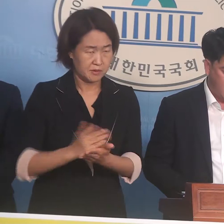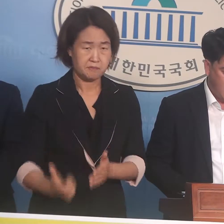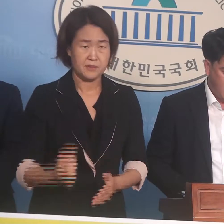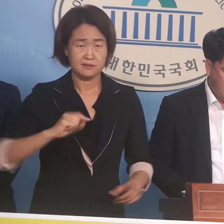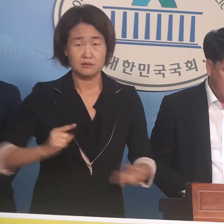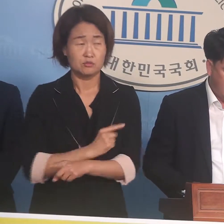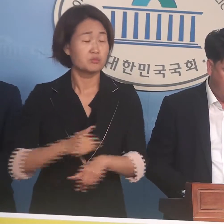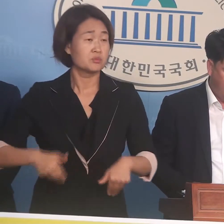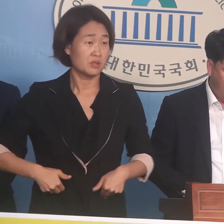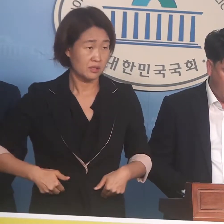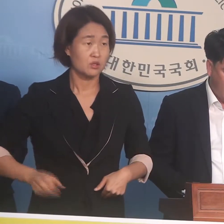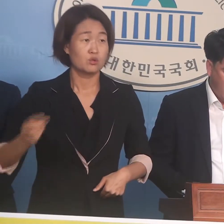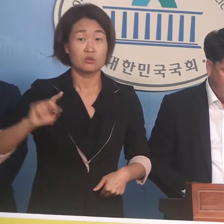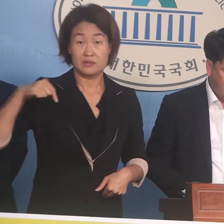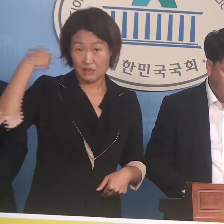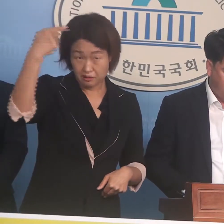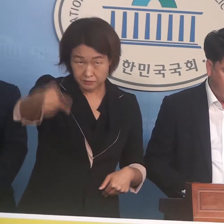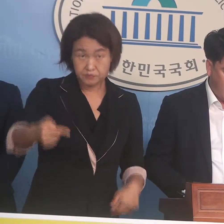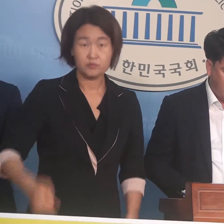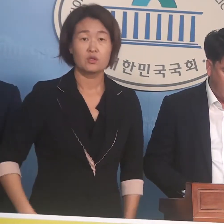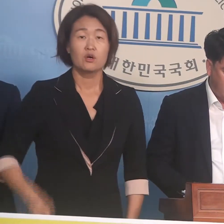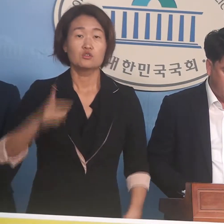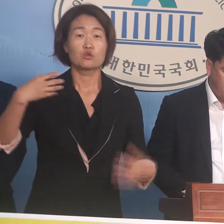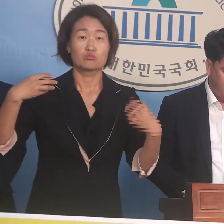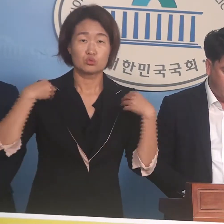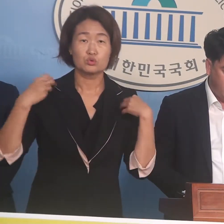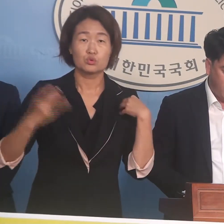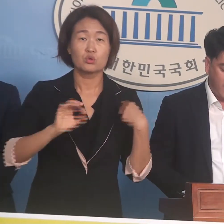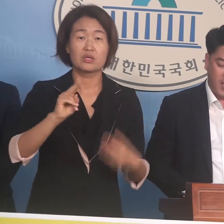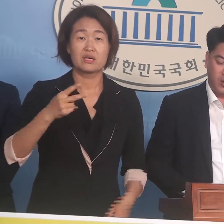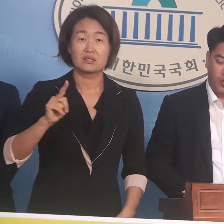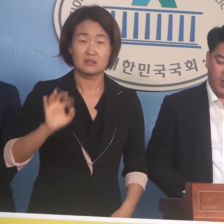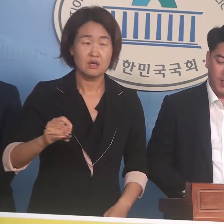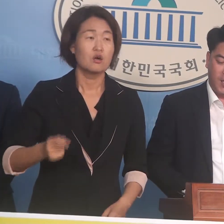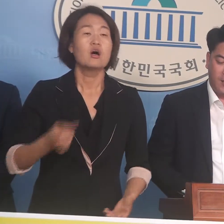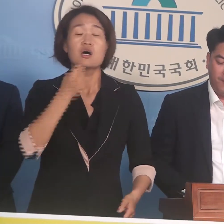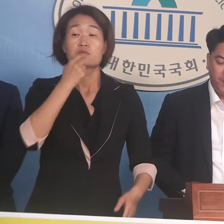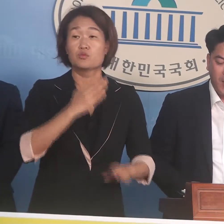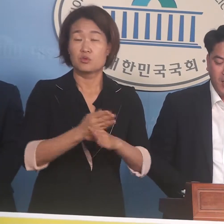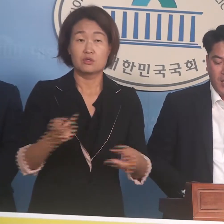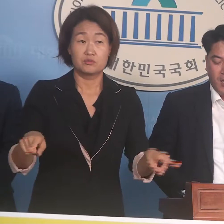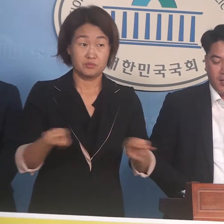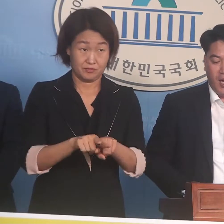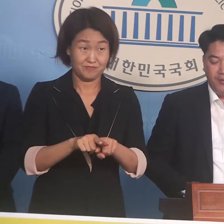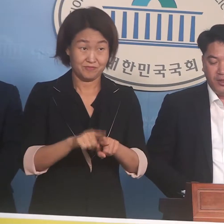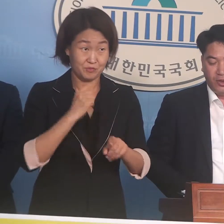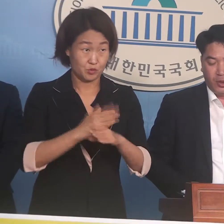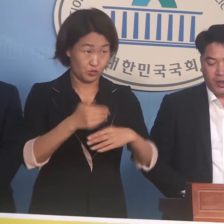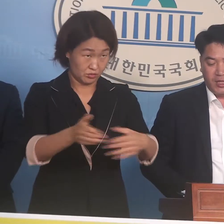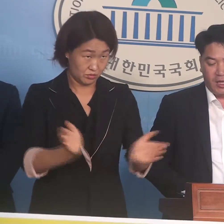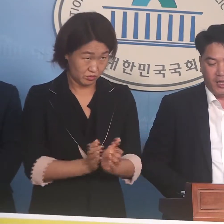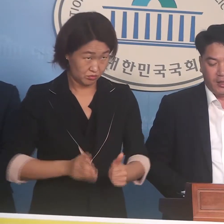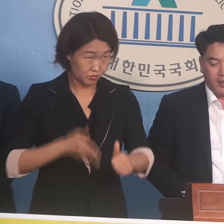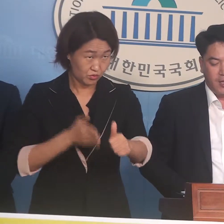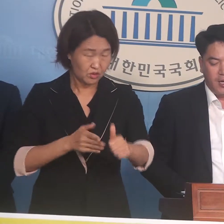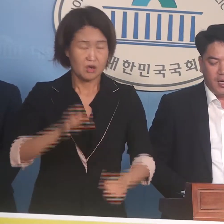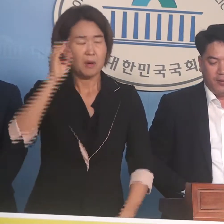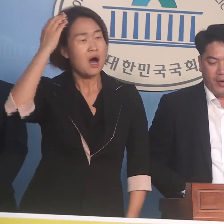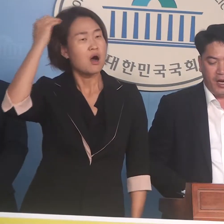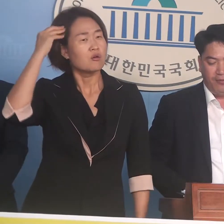한다. 다음으로 정부와 여당인 더불어민주당에 대해 촉구한다. 대한민국